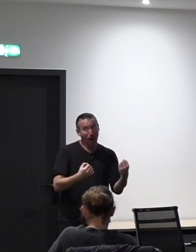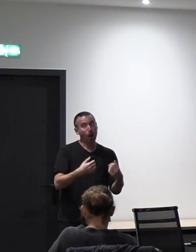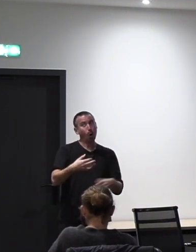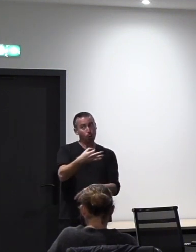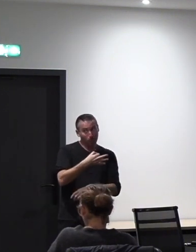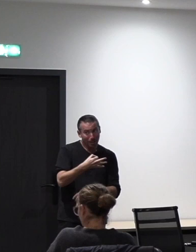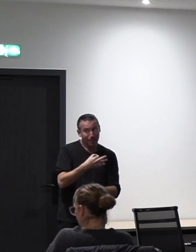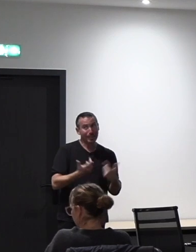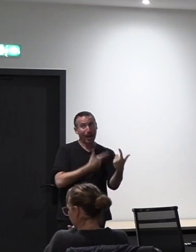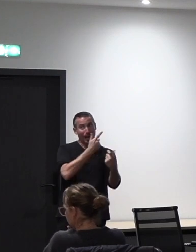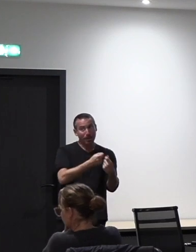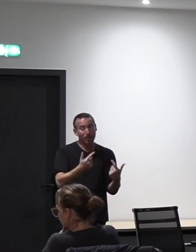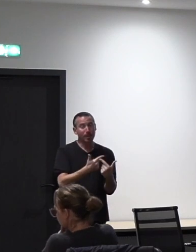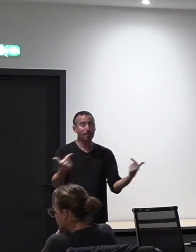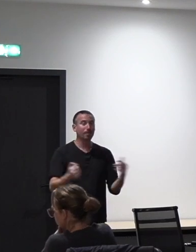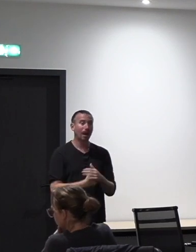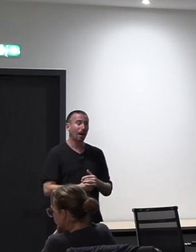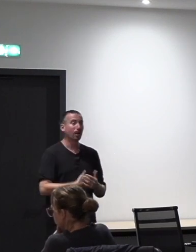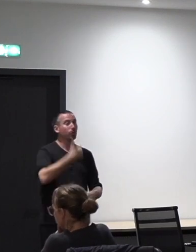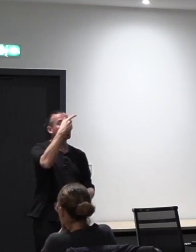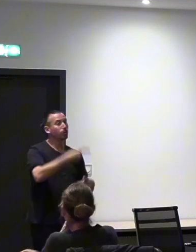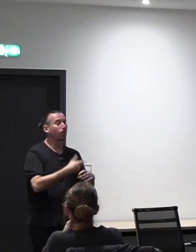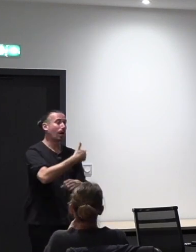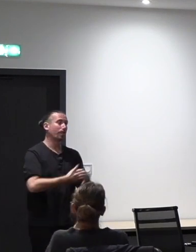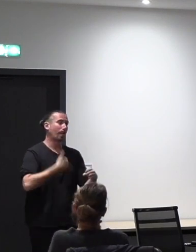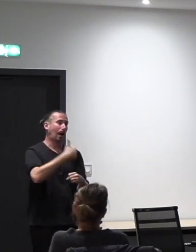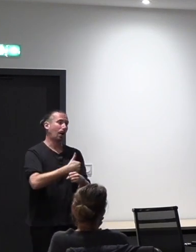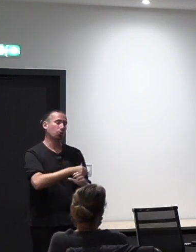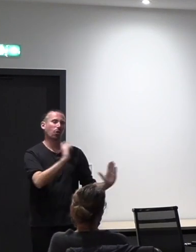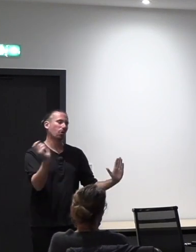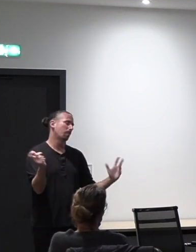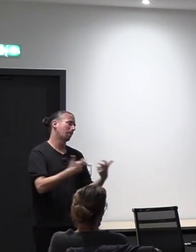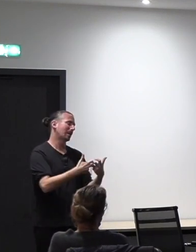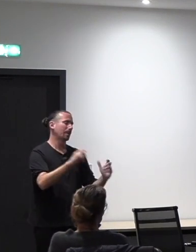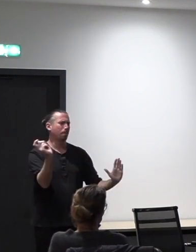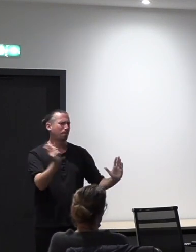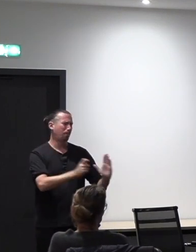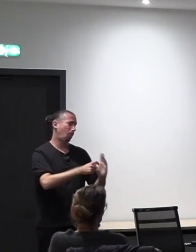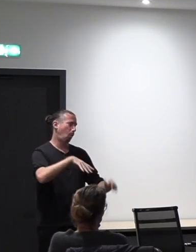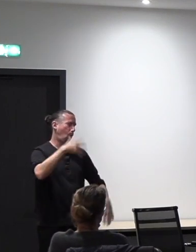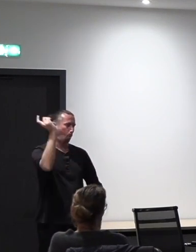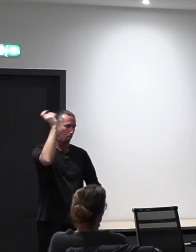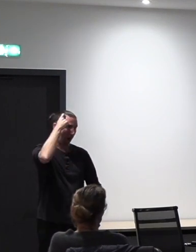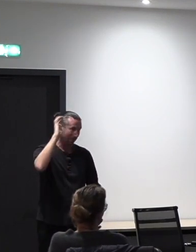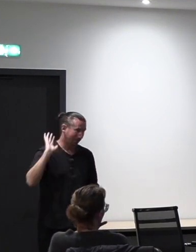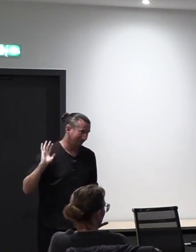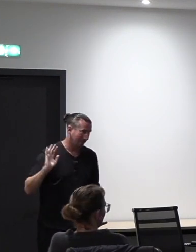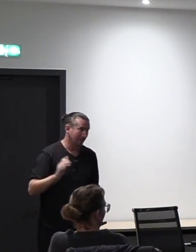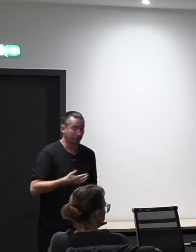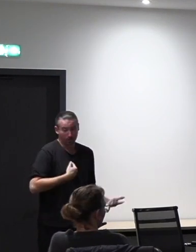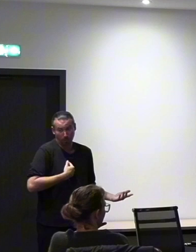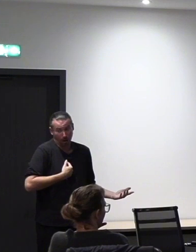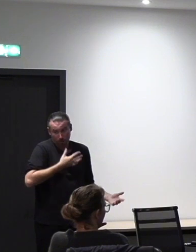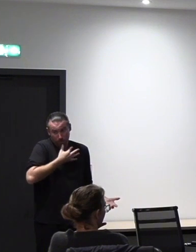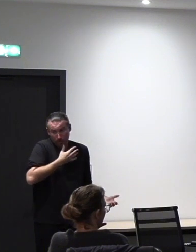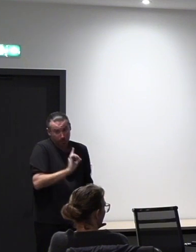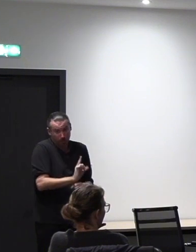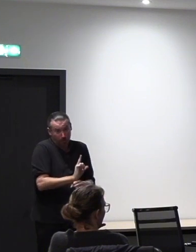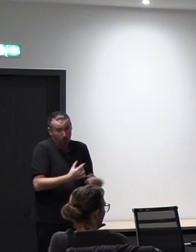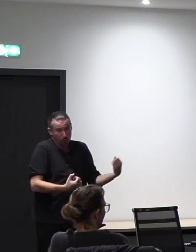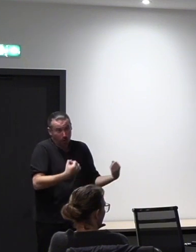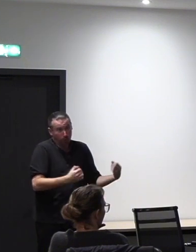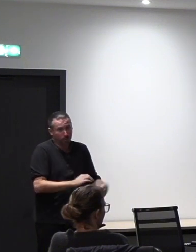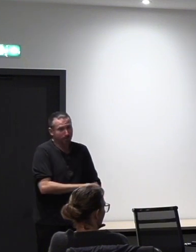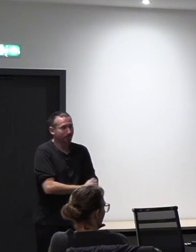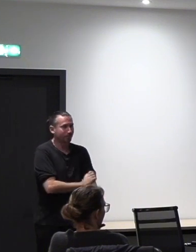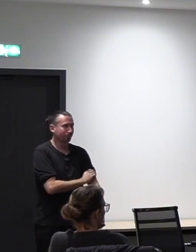comme ils vont en louer une par an, ils vont me la faire payer 15 fois le prix. Donc de fait, je ne peux pas louer de voiture. Ben, c'est comme ça. C'est le